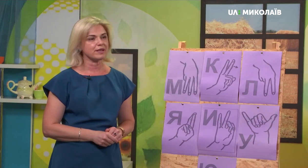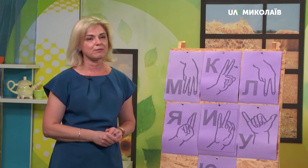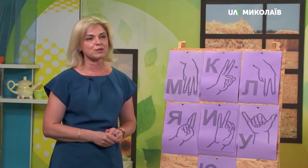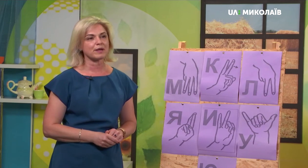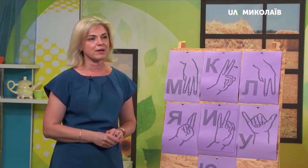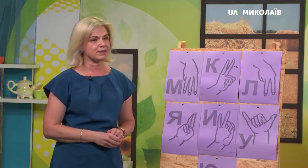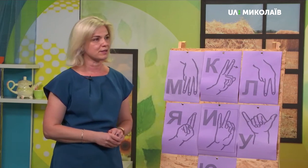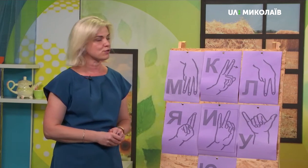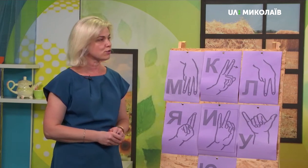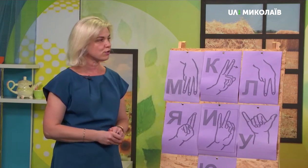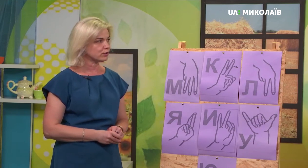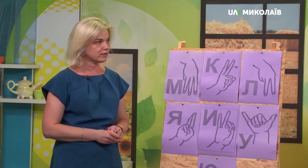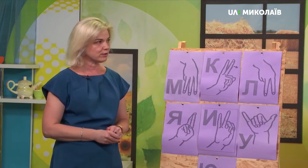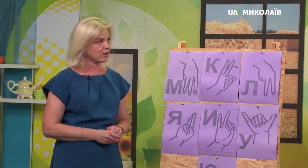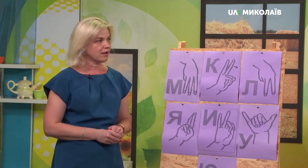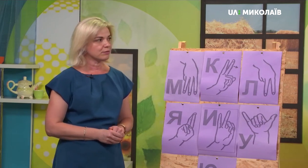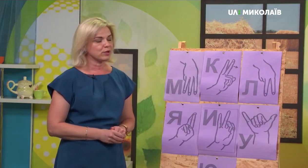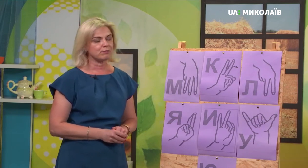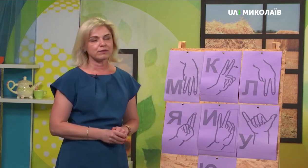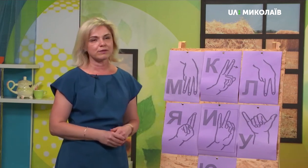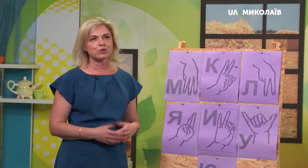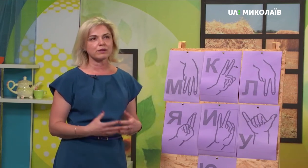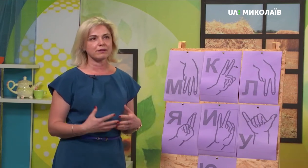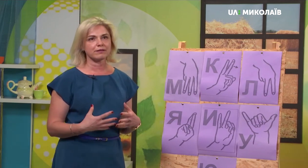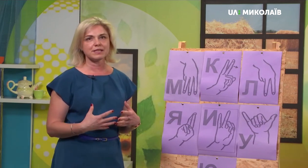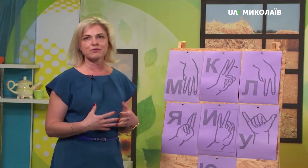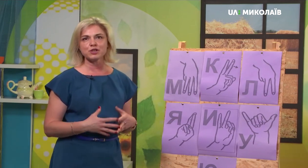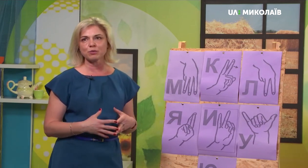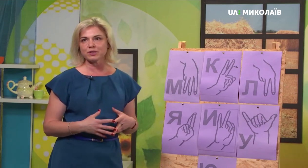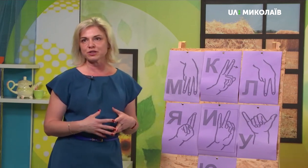приємно сприйматися нечуючою людиною, бо їм дуже незвично бачити